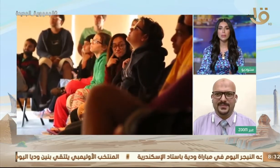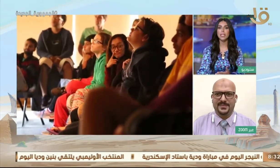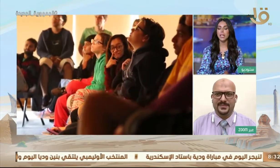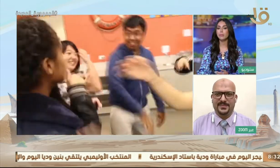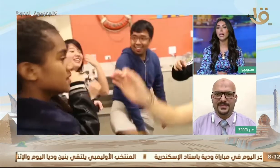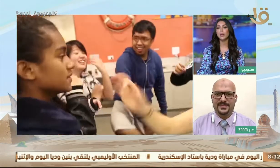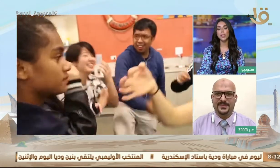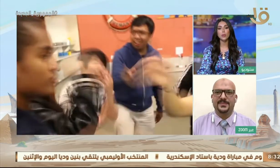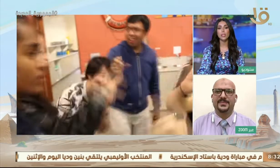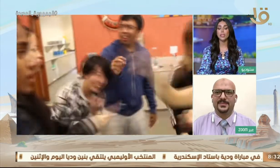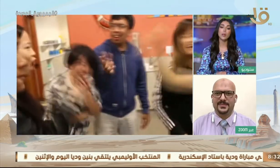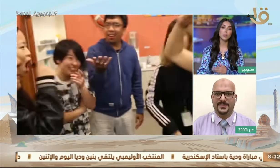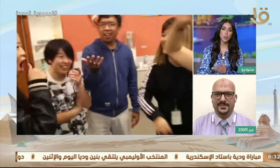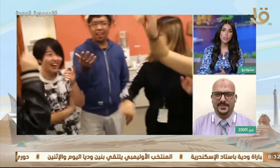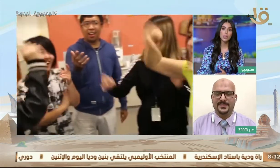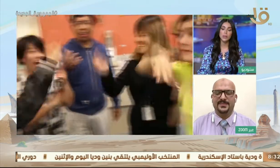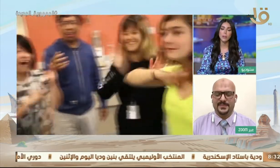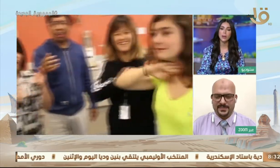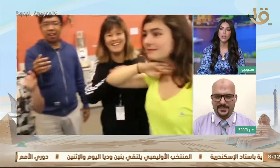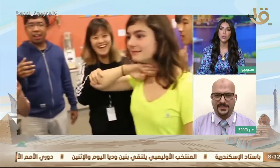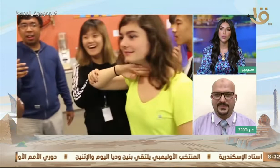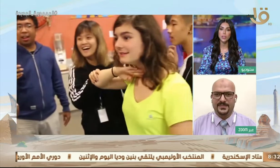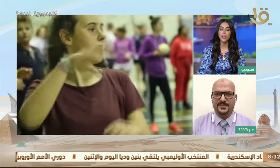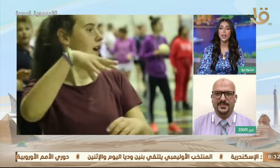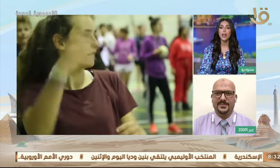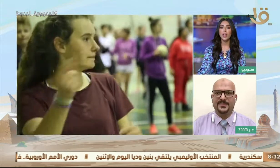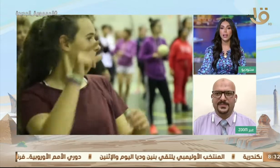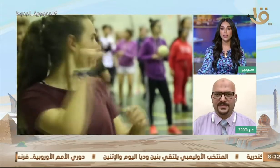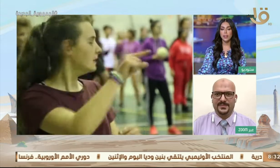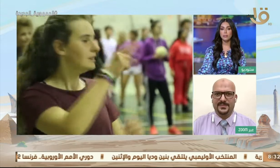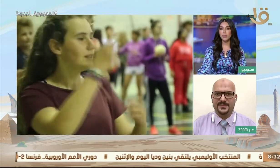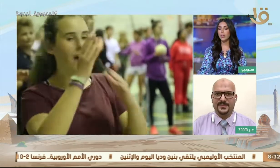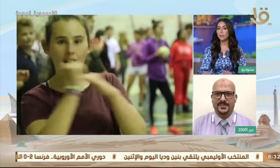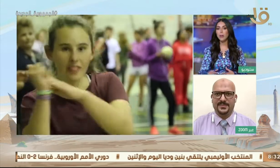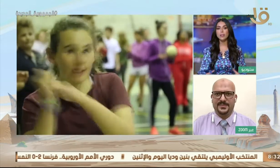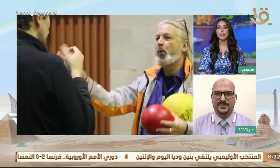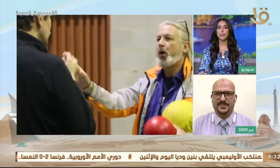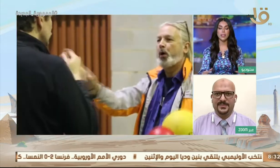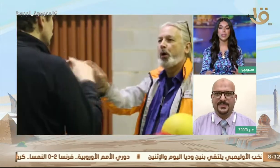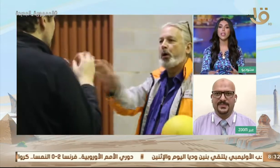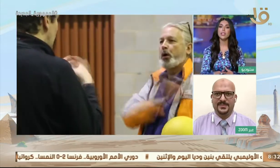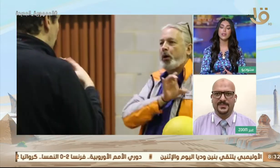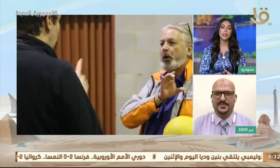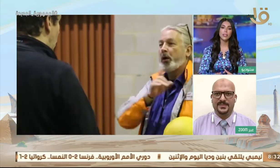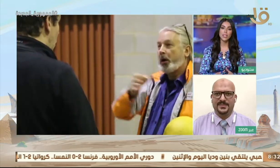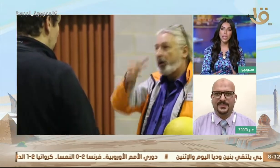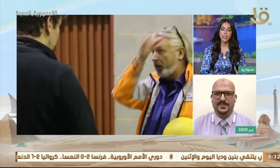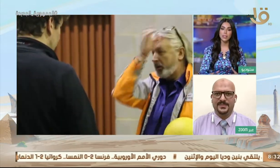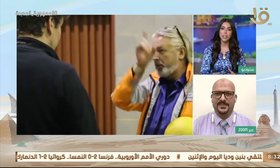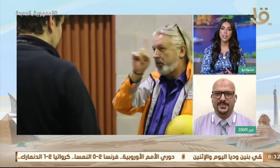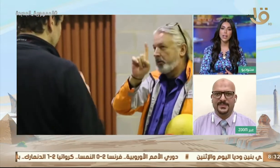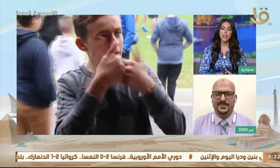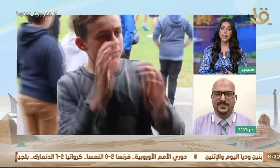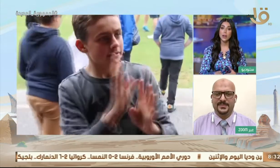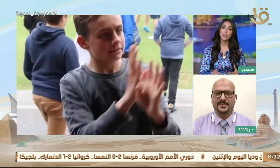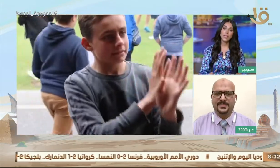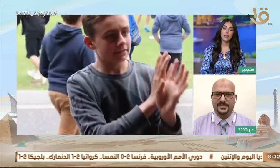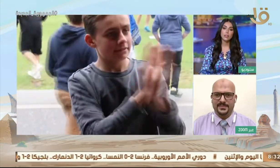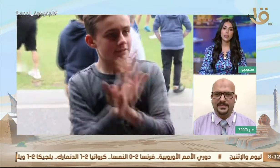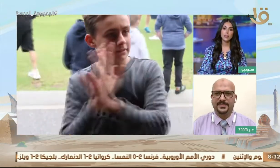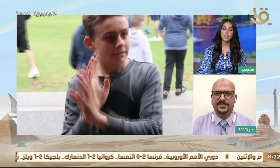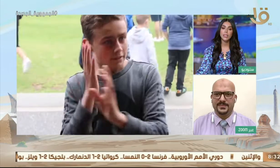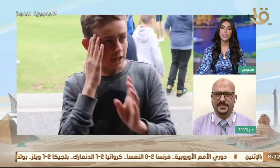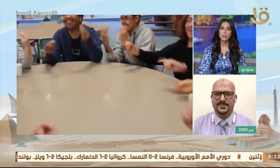مش بس انك بتساعد بيها والدك ووالدتك او بتتواصل بيها مع والدك ووالدتك، انت كبرت الدايره دي بانك تساعد الناس او